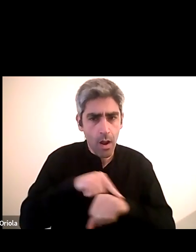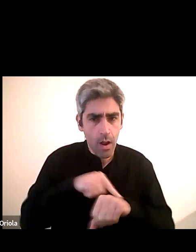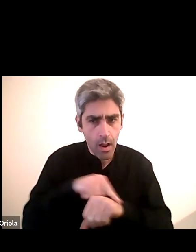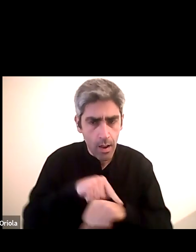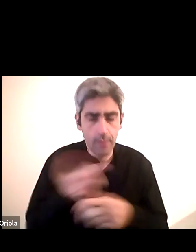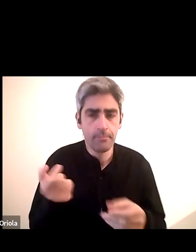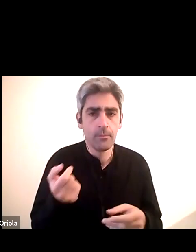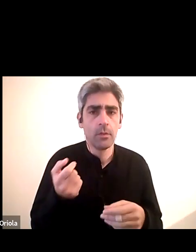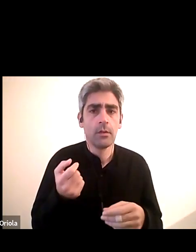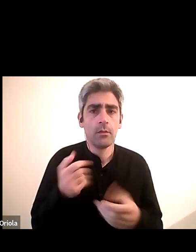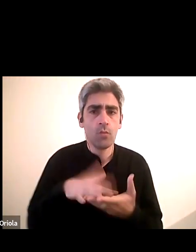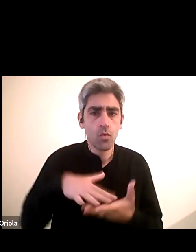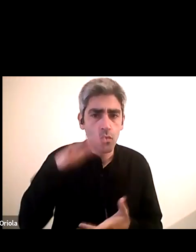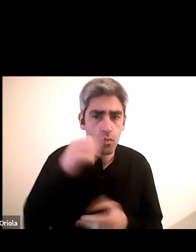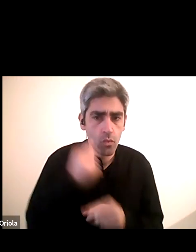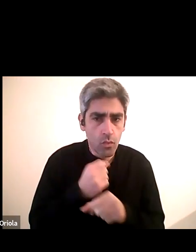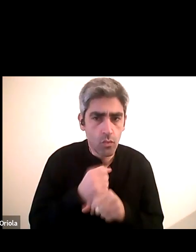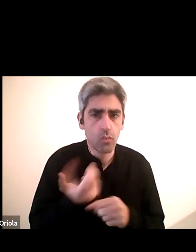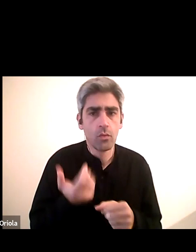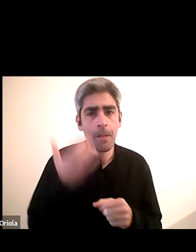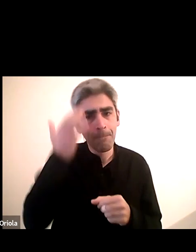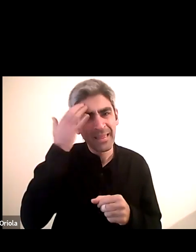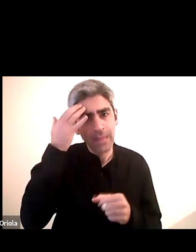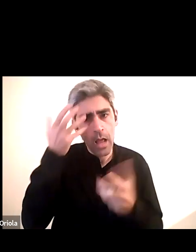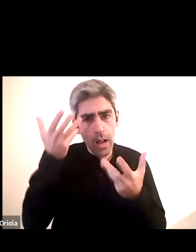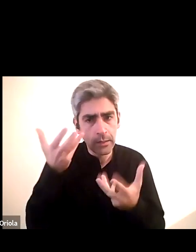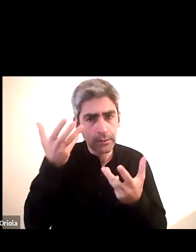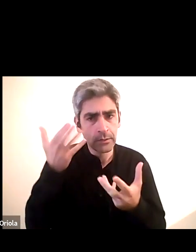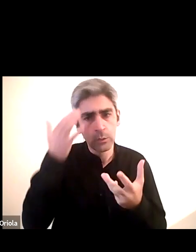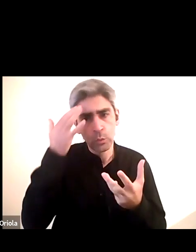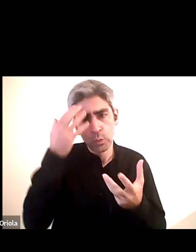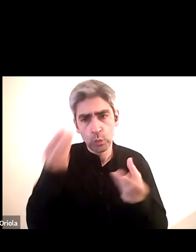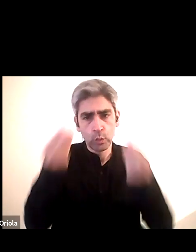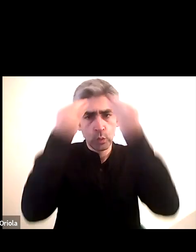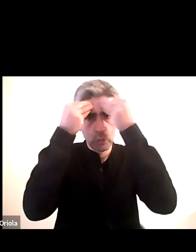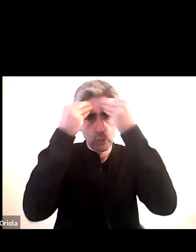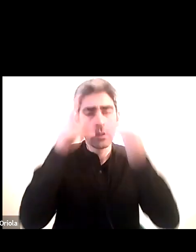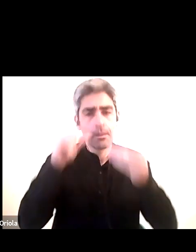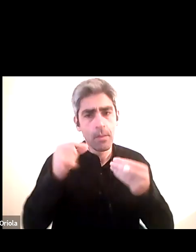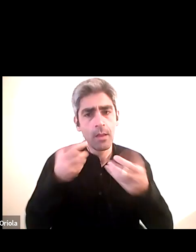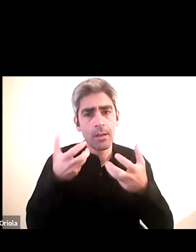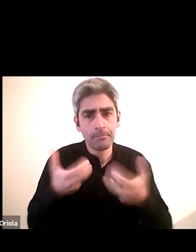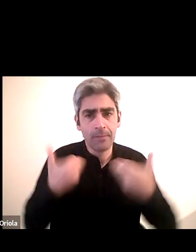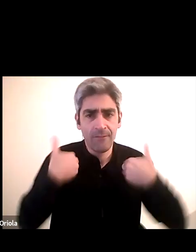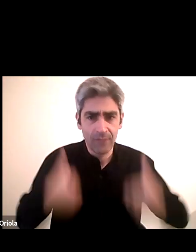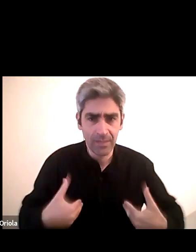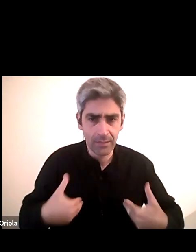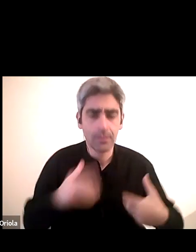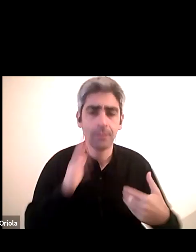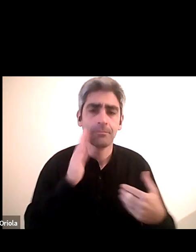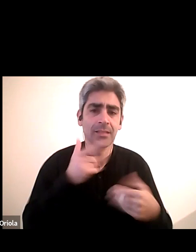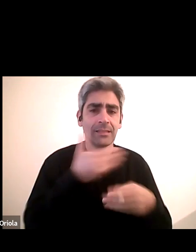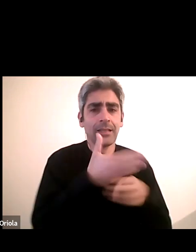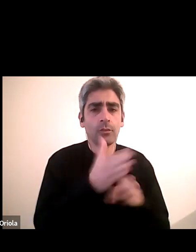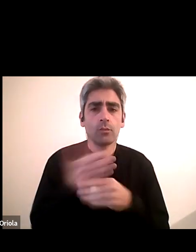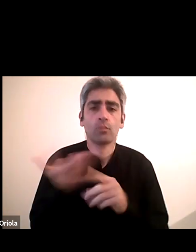problemas com a carga mental, também com a carga física em setores como, por